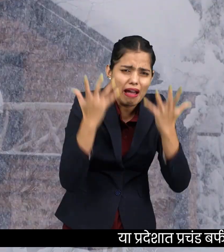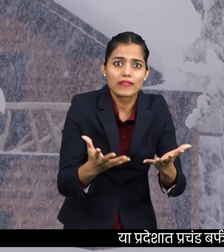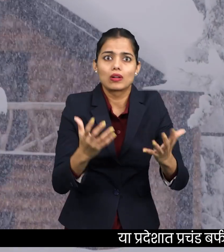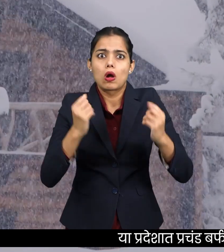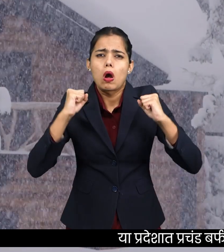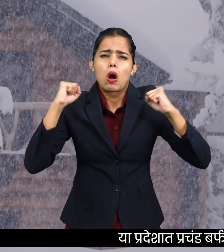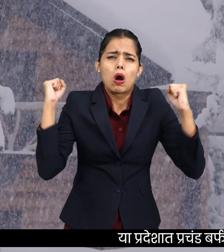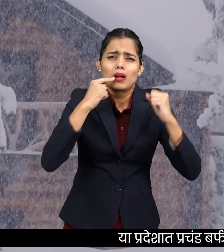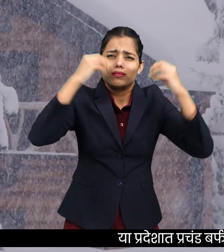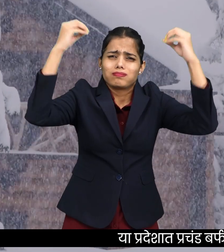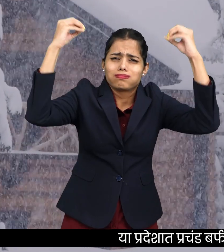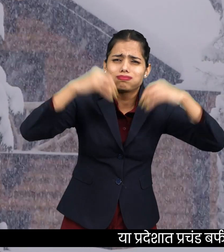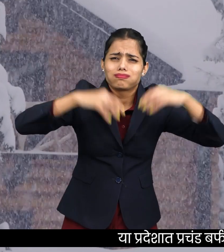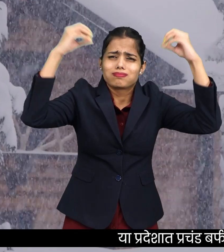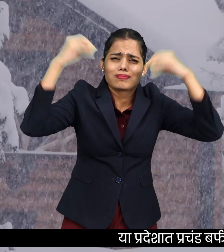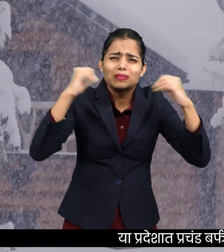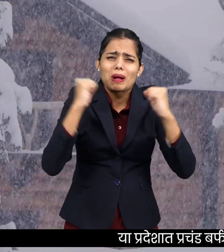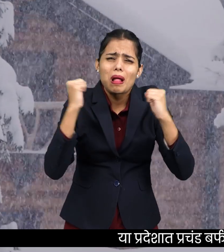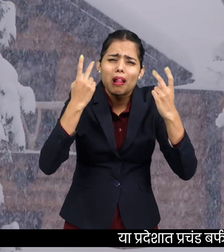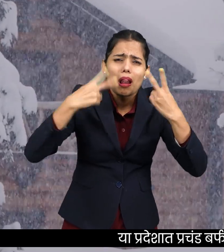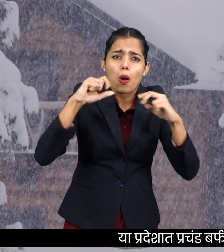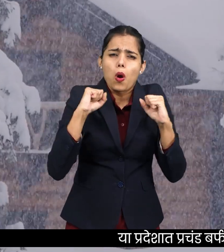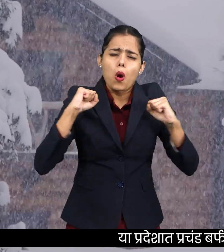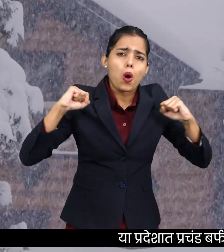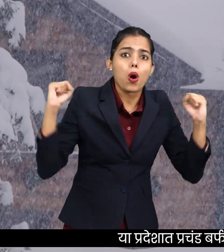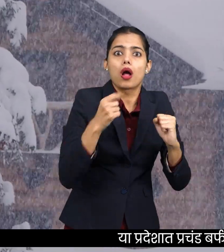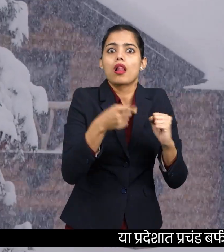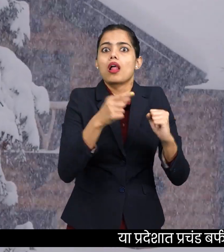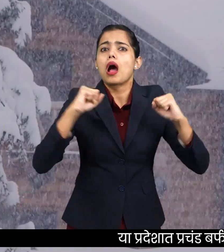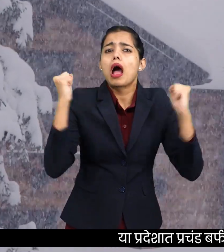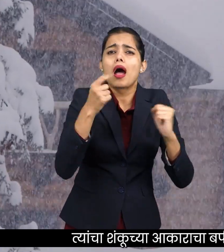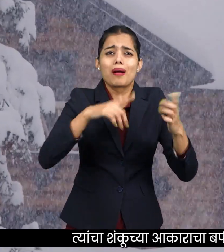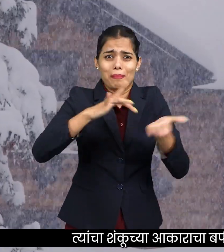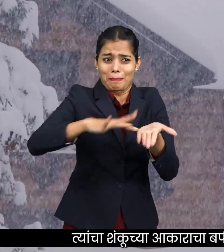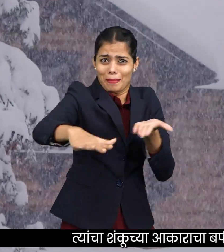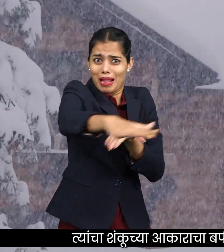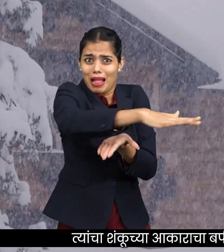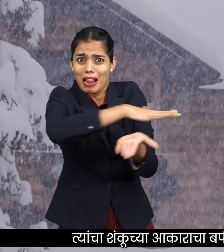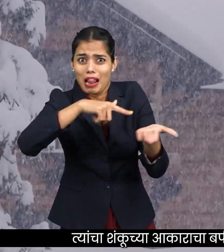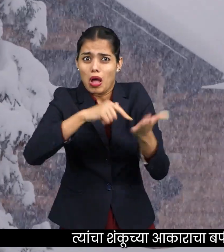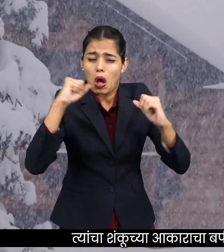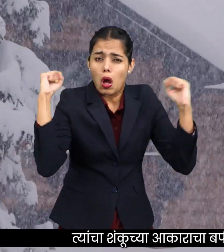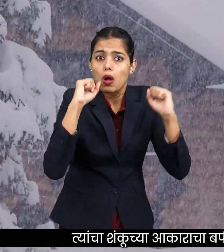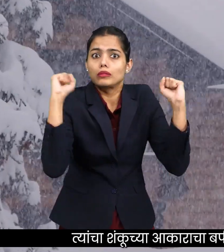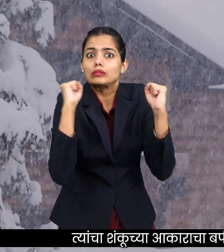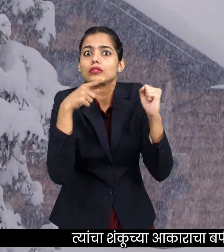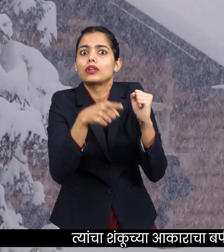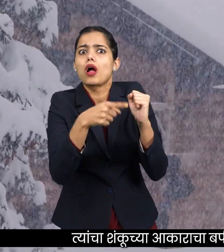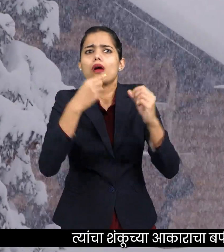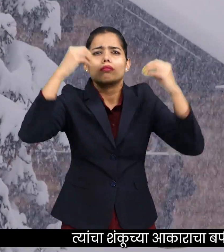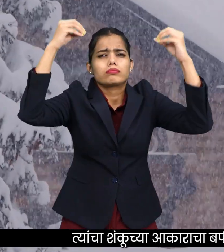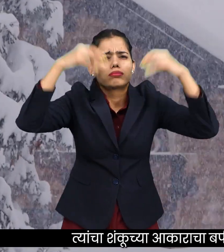या प्रदेशात प्रचंड बर्फवृष्टी आणि प्रचंड थंडीमध्ये त्यांचा शंकूच्या आकाराचा